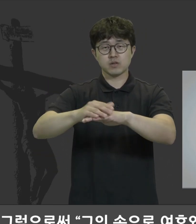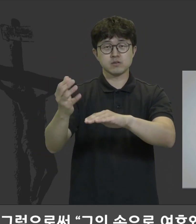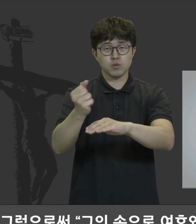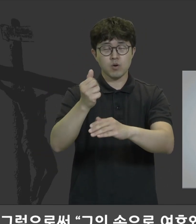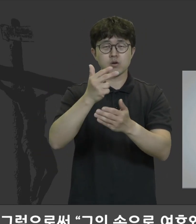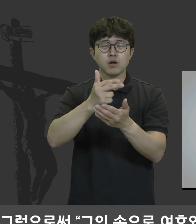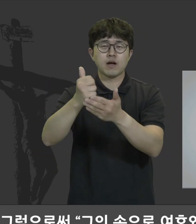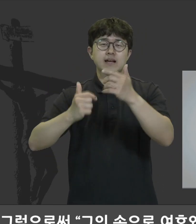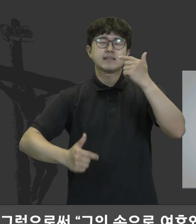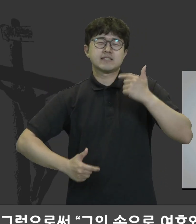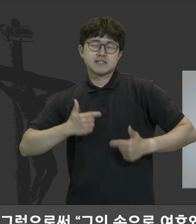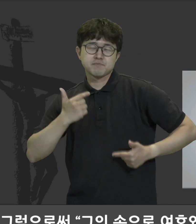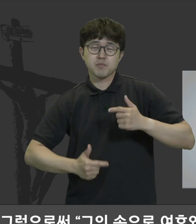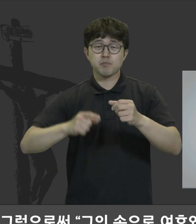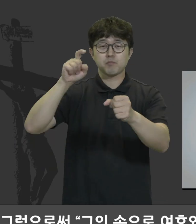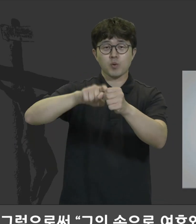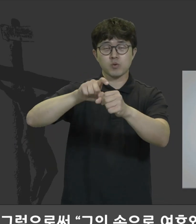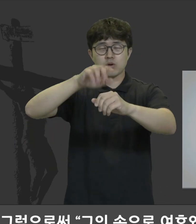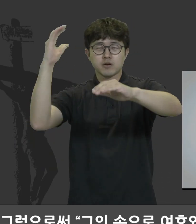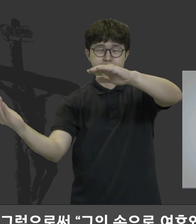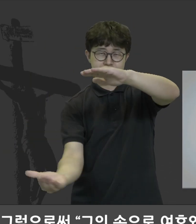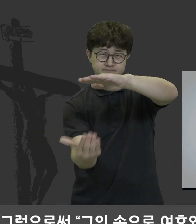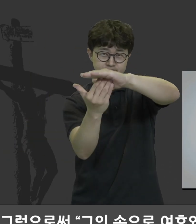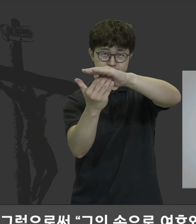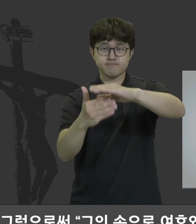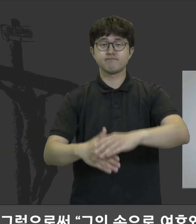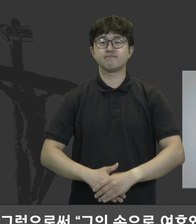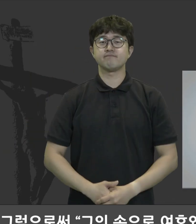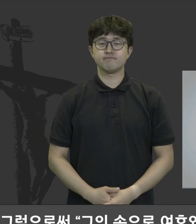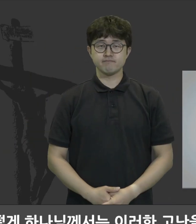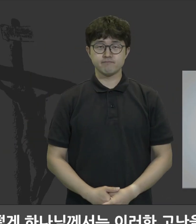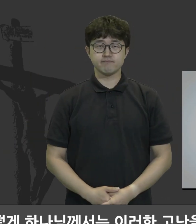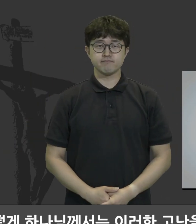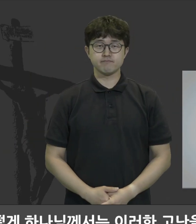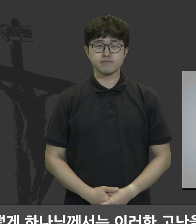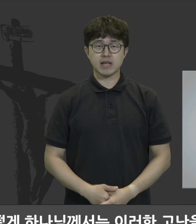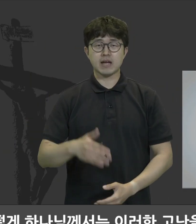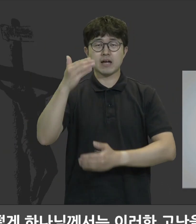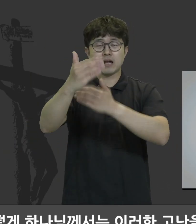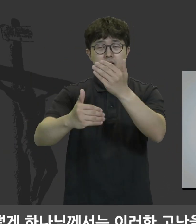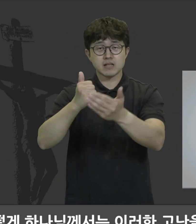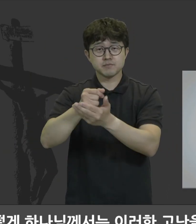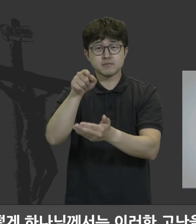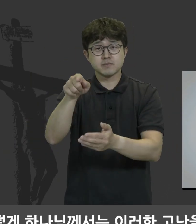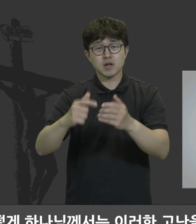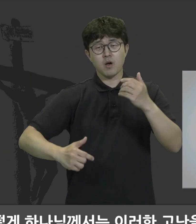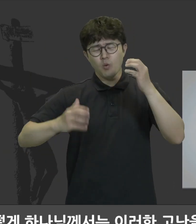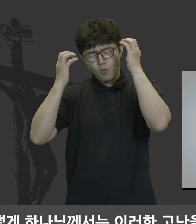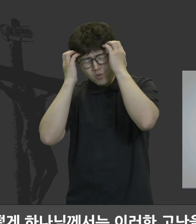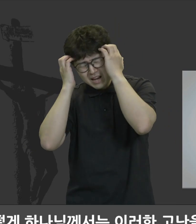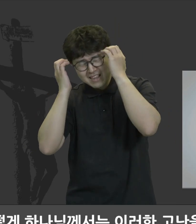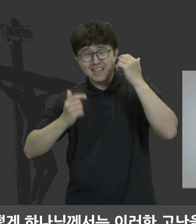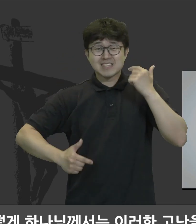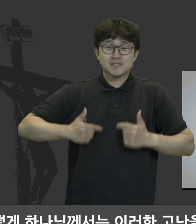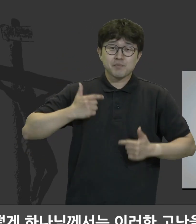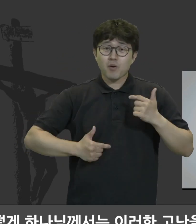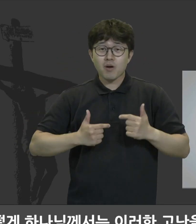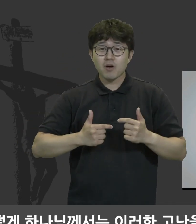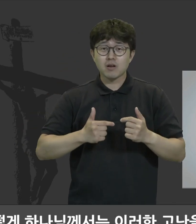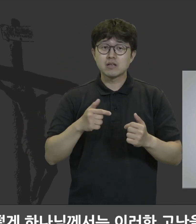여호와께서 기뻐하시는 뜻을 성취하셨습니다. 어떻게 하나님께서는 이러한 고난을 기뻐하실 수